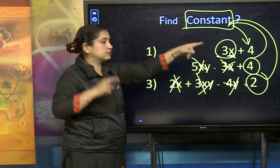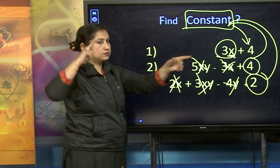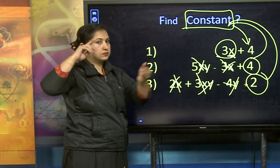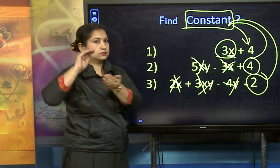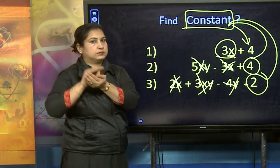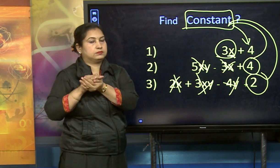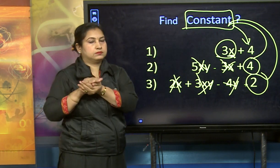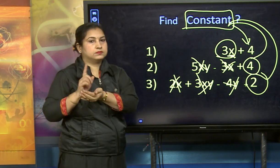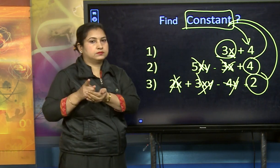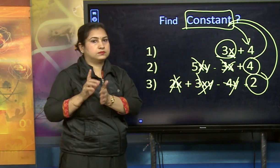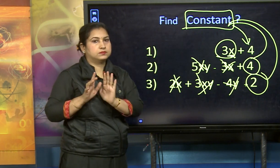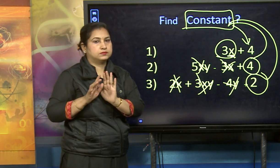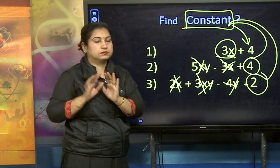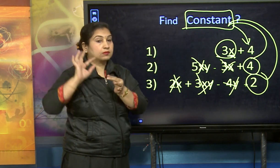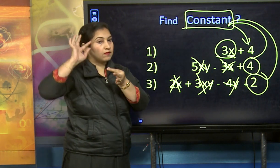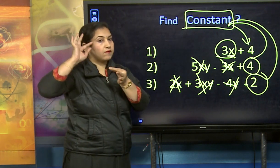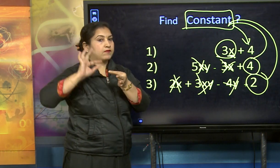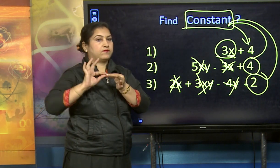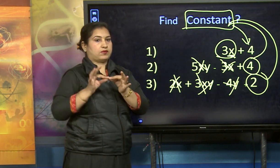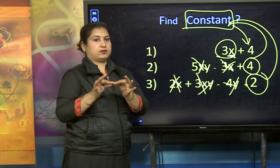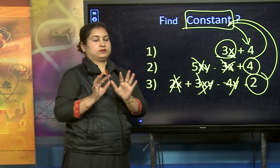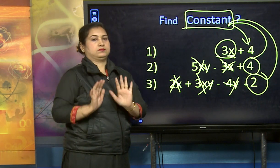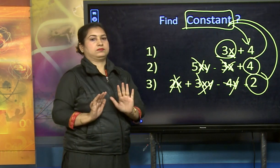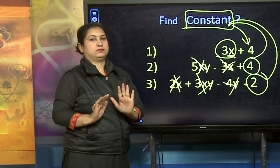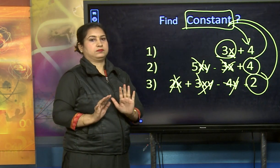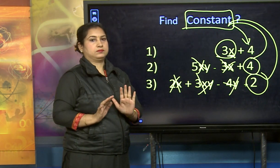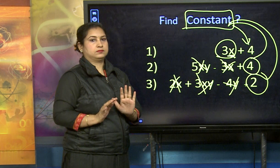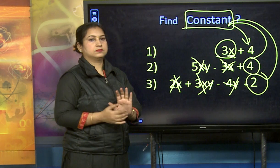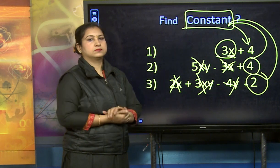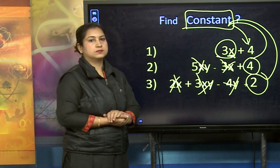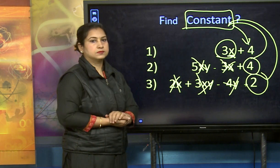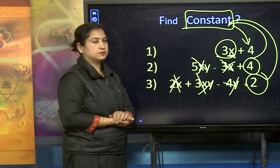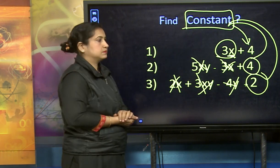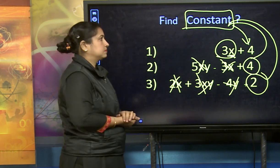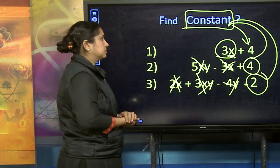है कि हमें ध्यान रखना है है अर्थात इसकी वैल्यू न चेंज हो